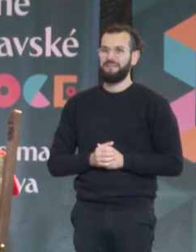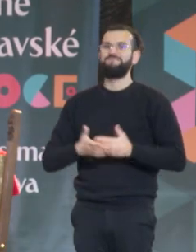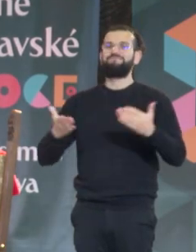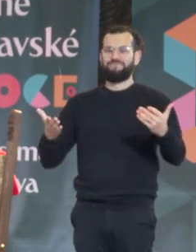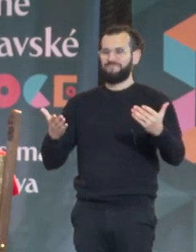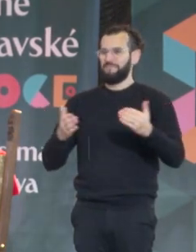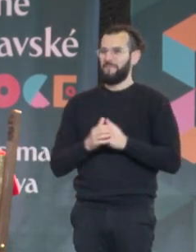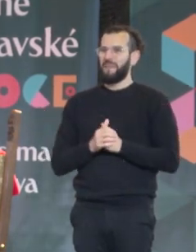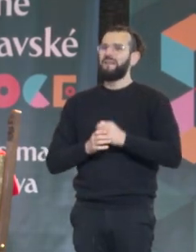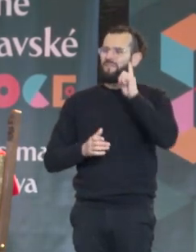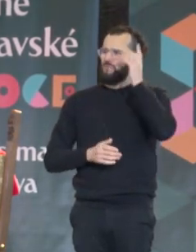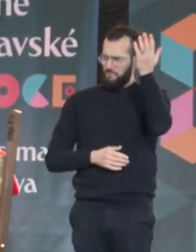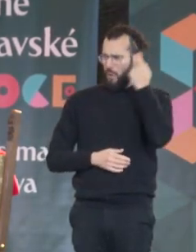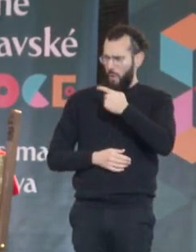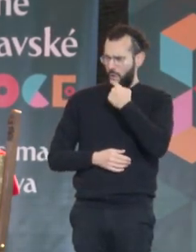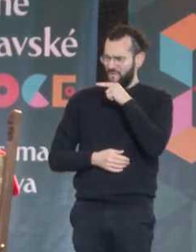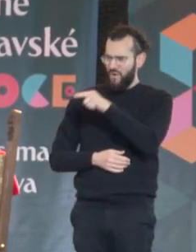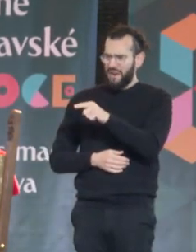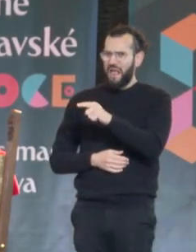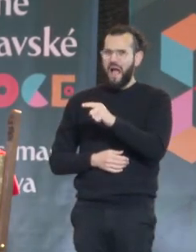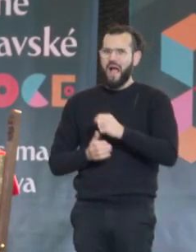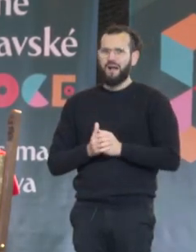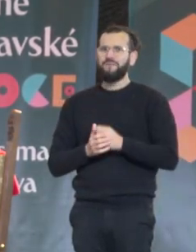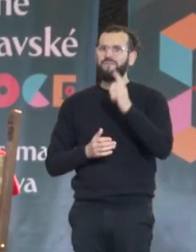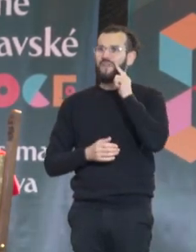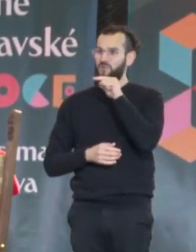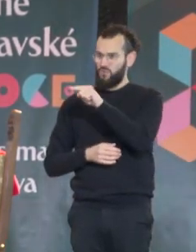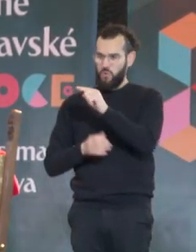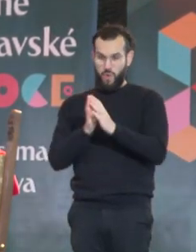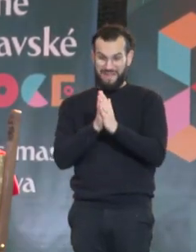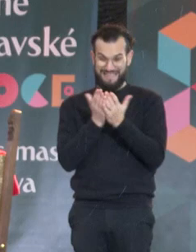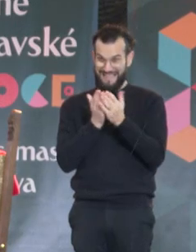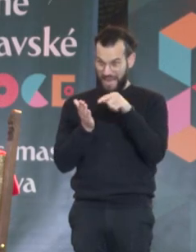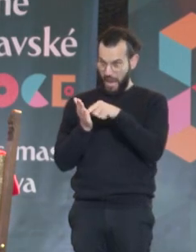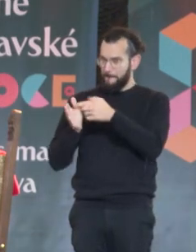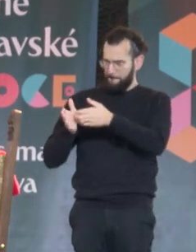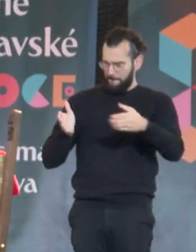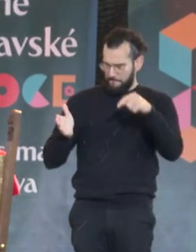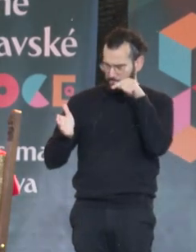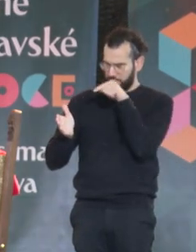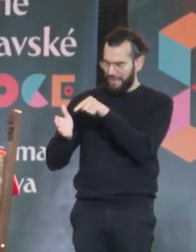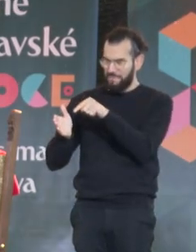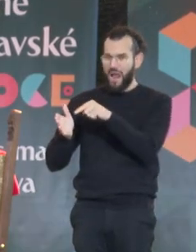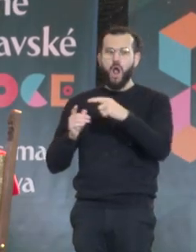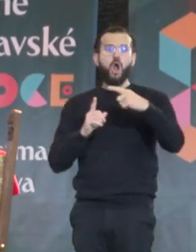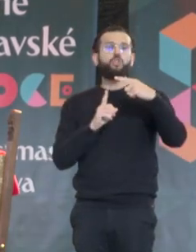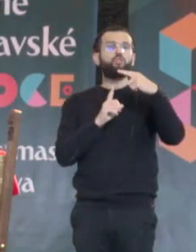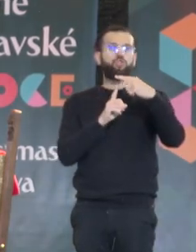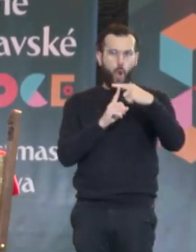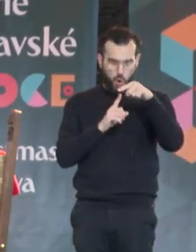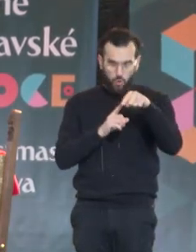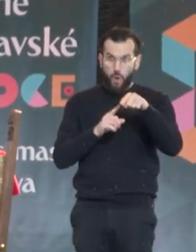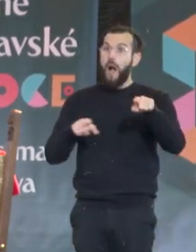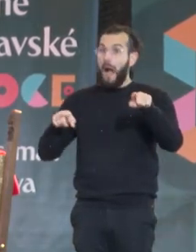Takže, aby som, ako som už spomenula, okrem tohto knižného príbehu, príbeh o Tonkovi vznikol aj